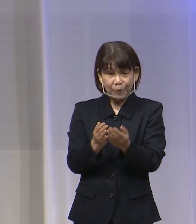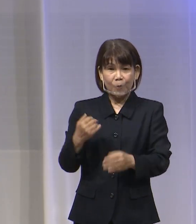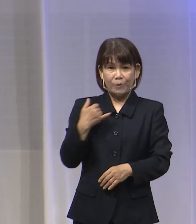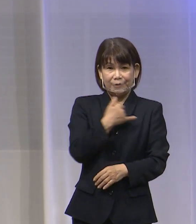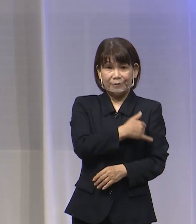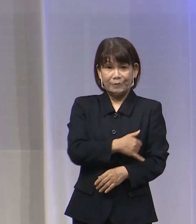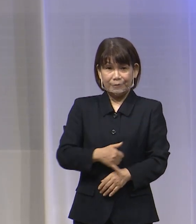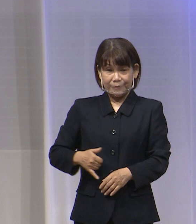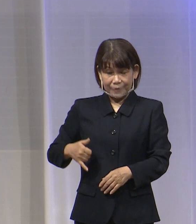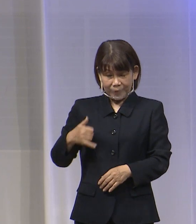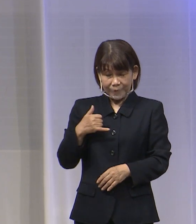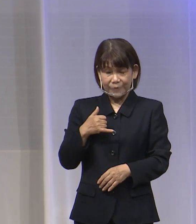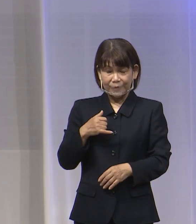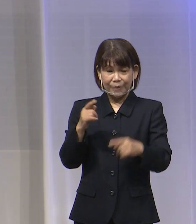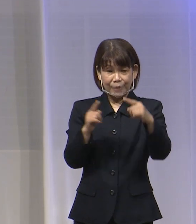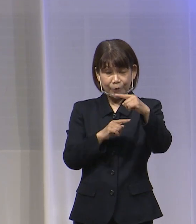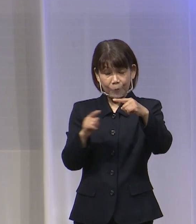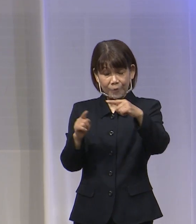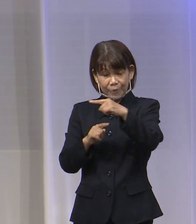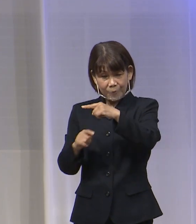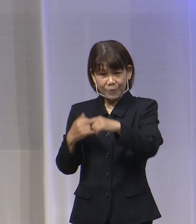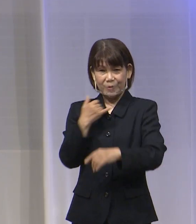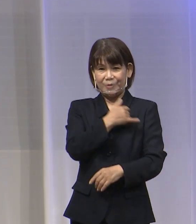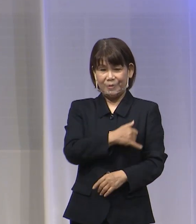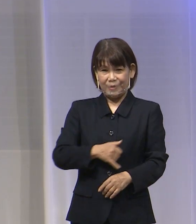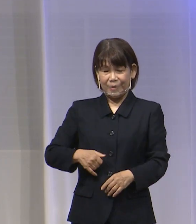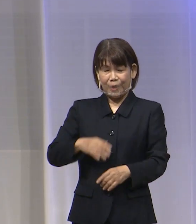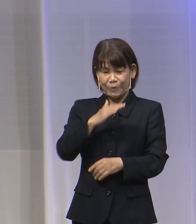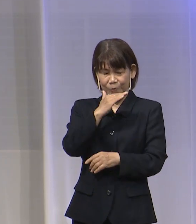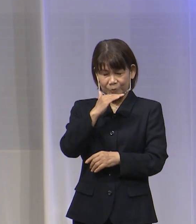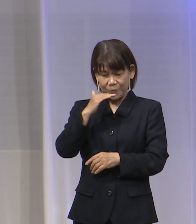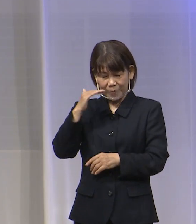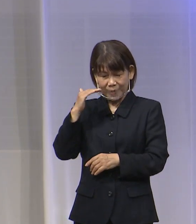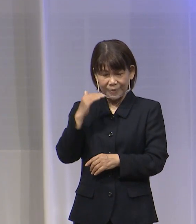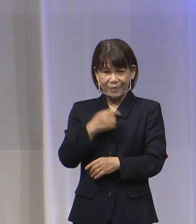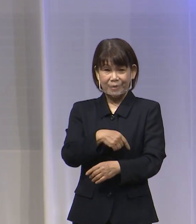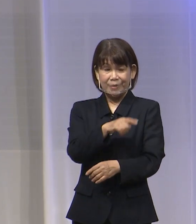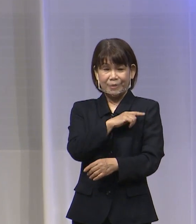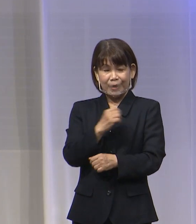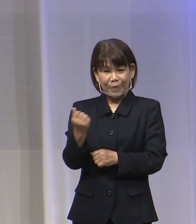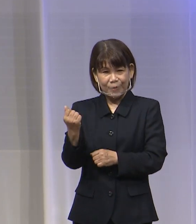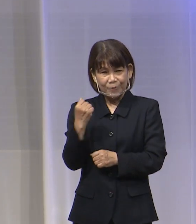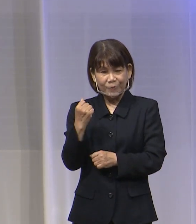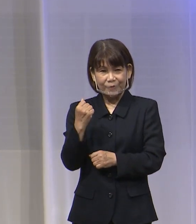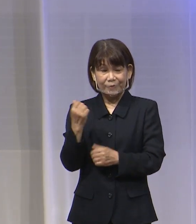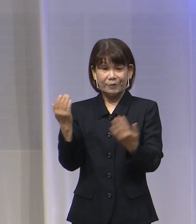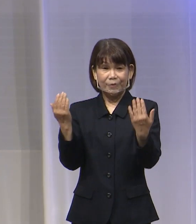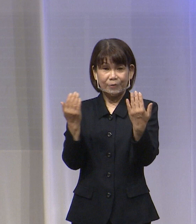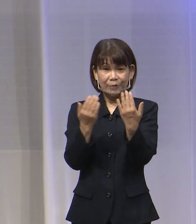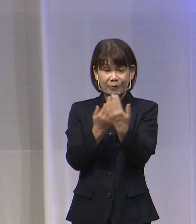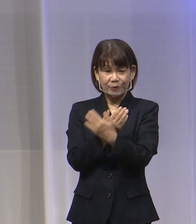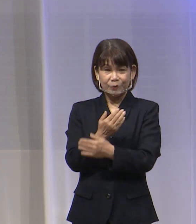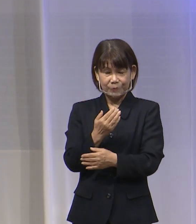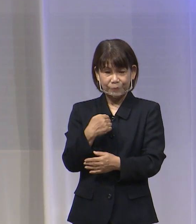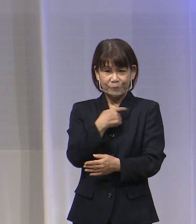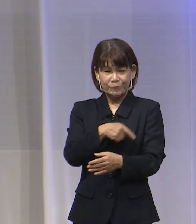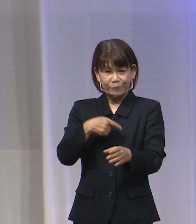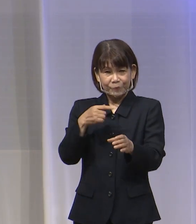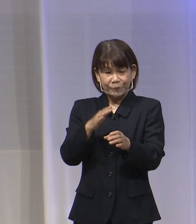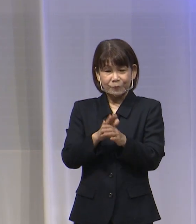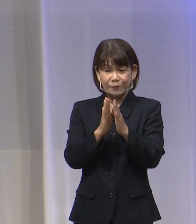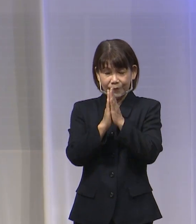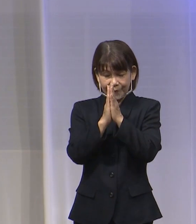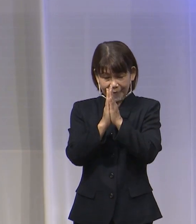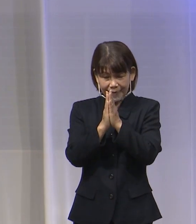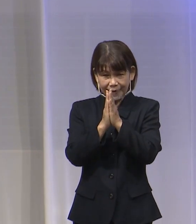人生が素晴らしい力強いものとなることを心から願いそして皆さん